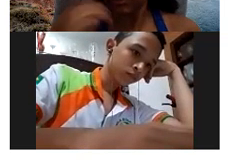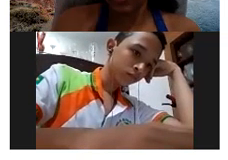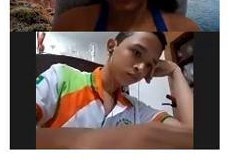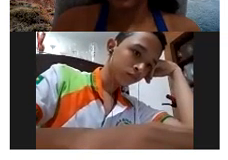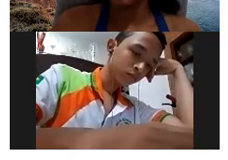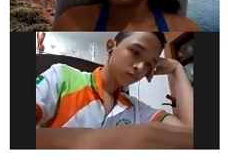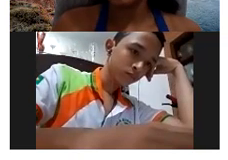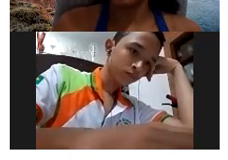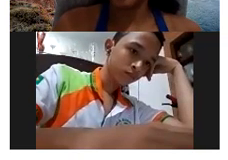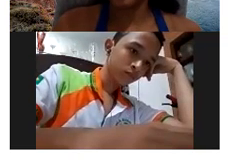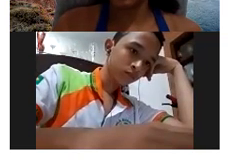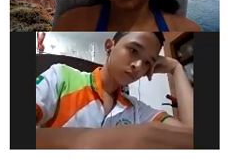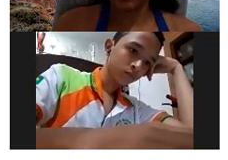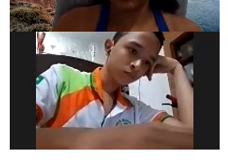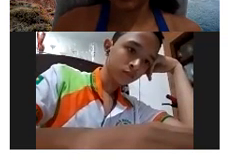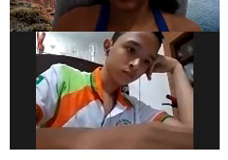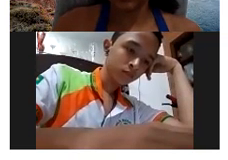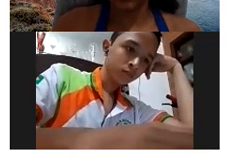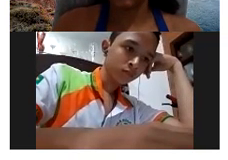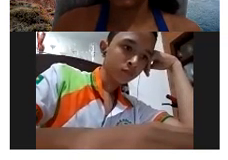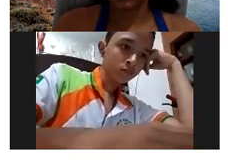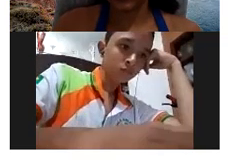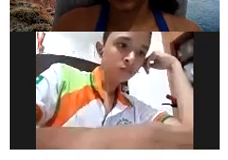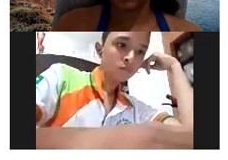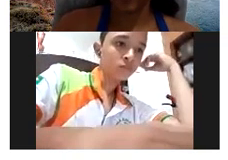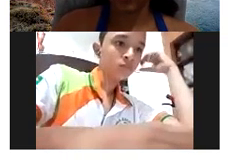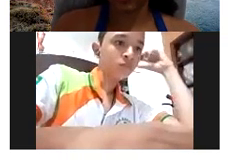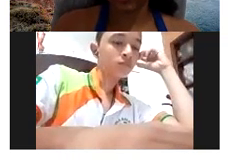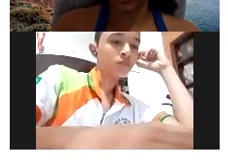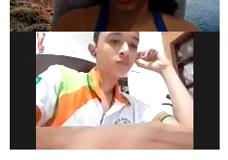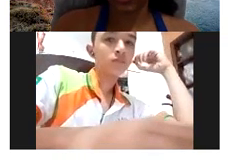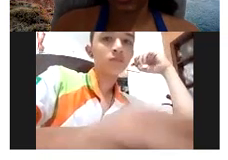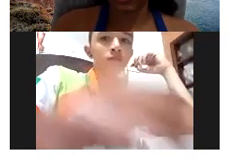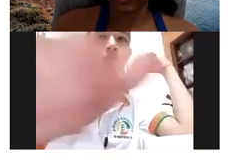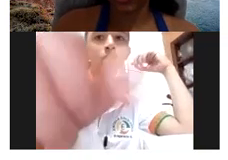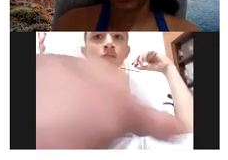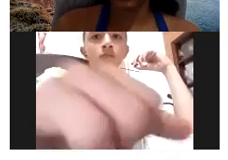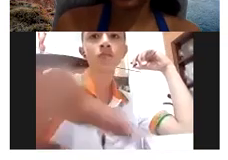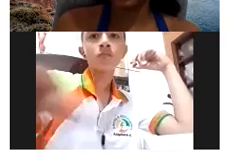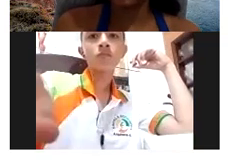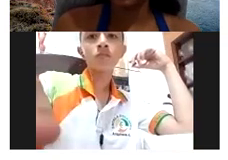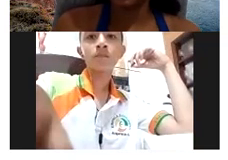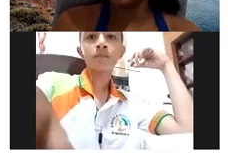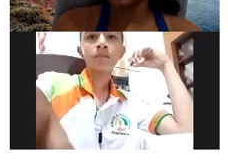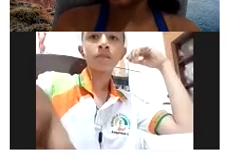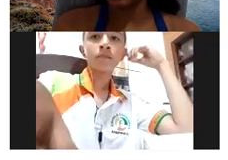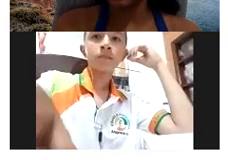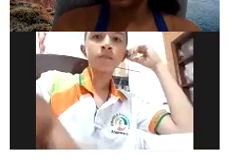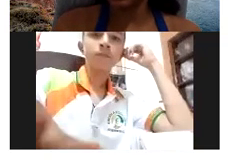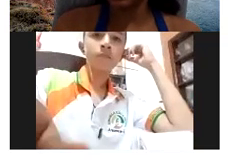o Abraão Só faltou na André